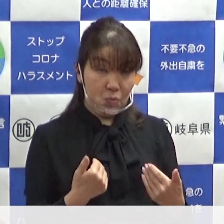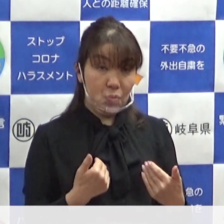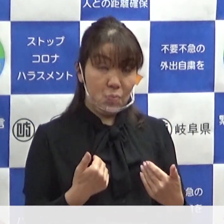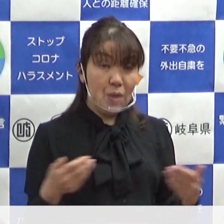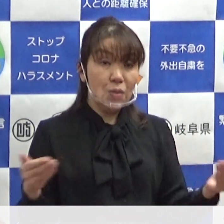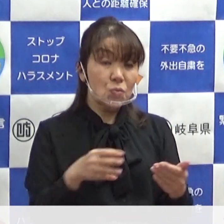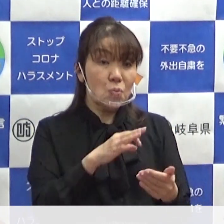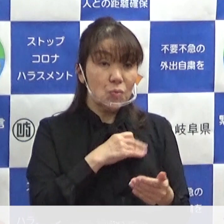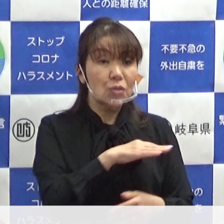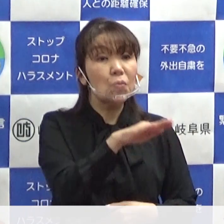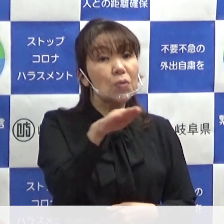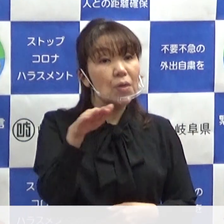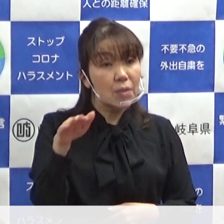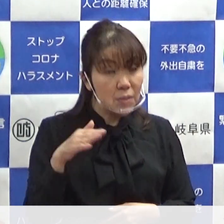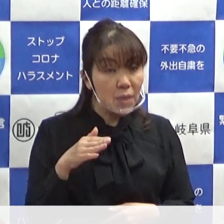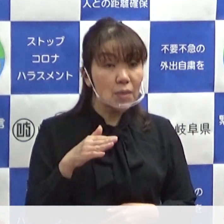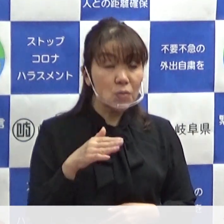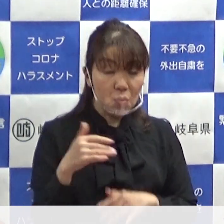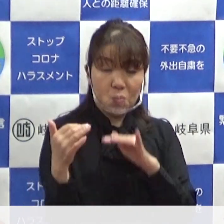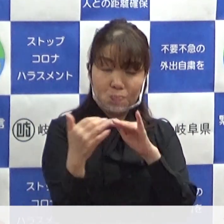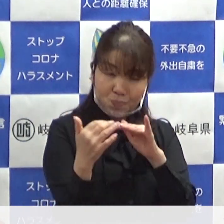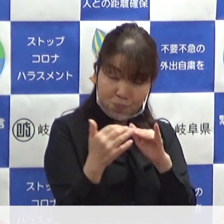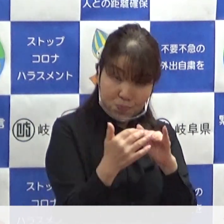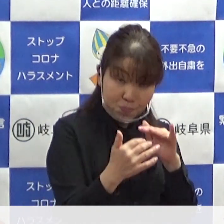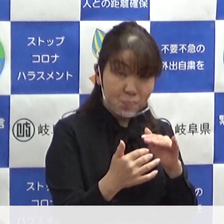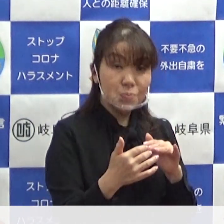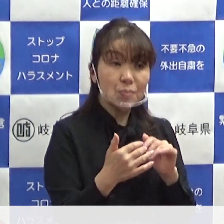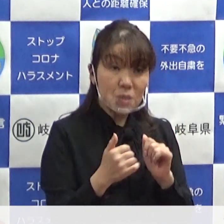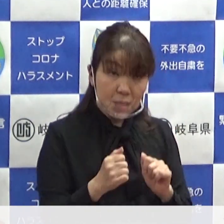あ、職員の皆さんとも議論もしてですね、